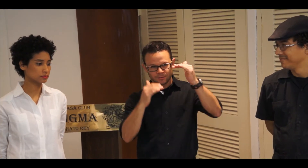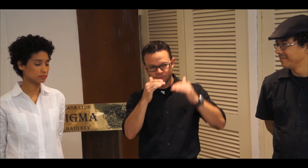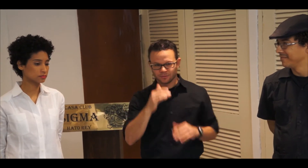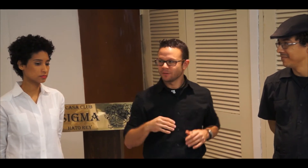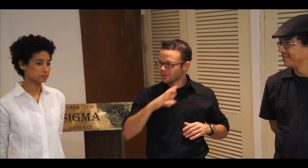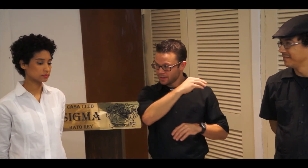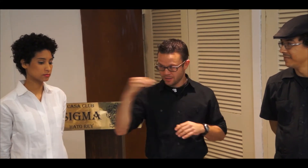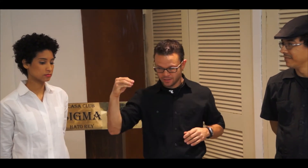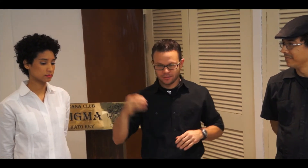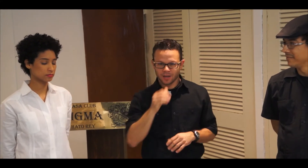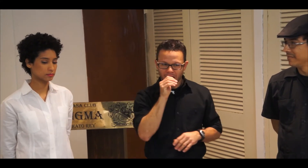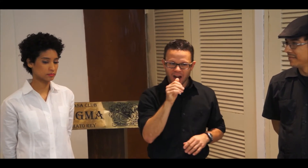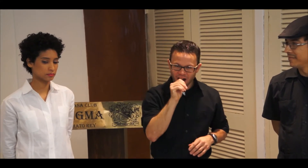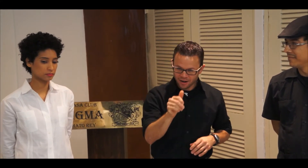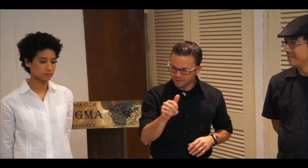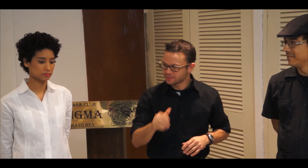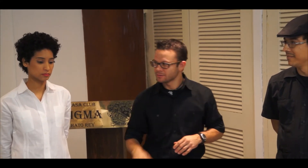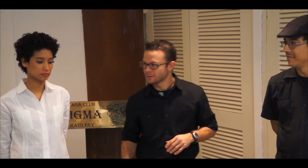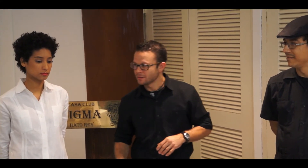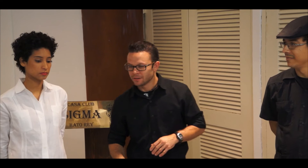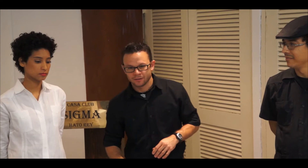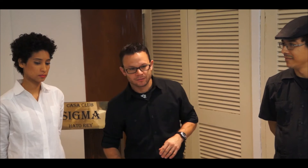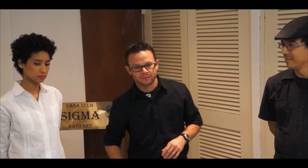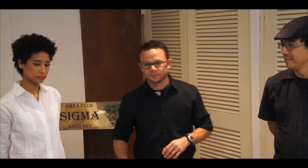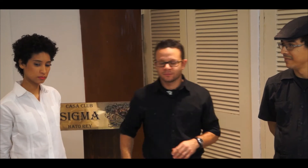Tiene sabores balanceados y sabores a nueces